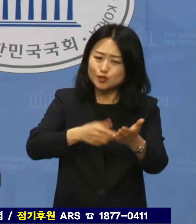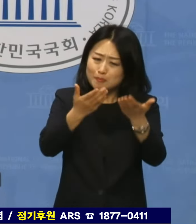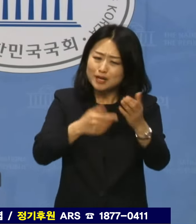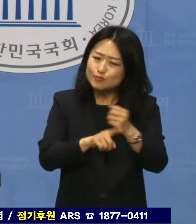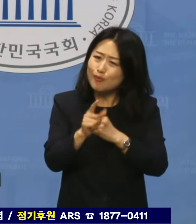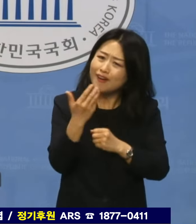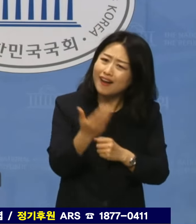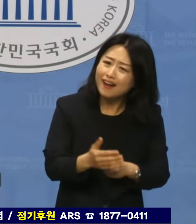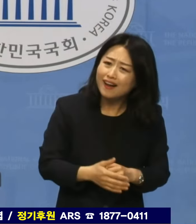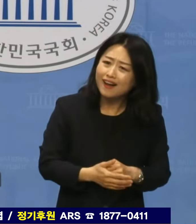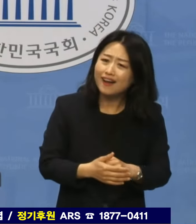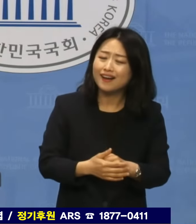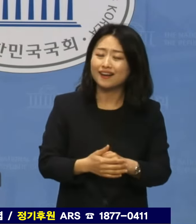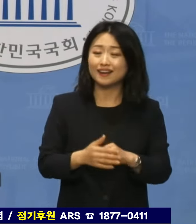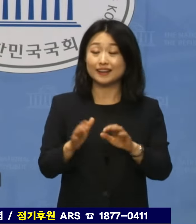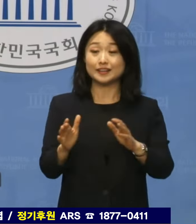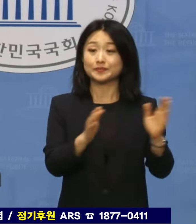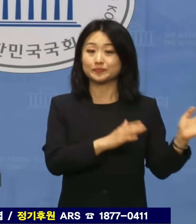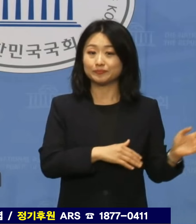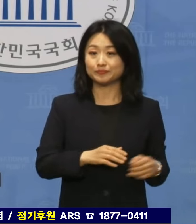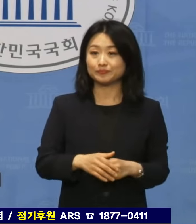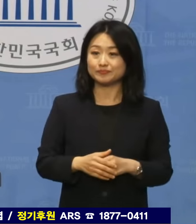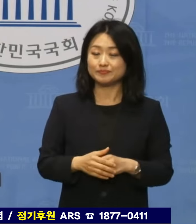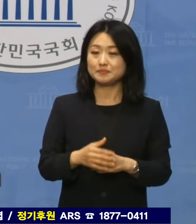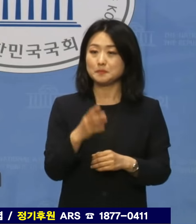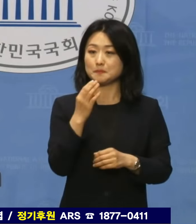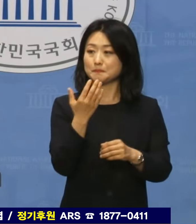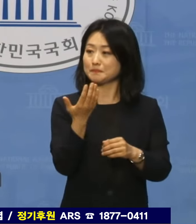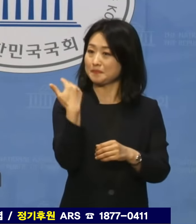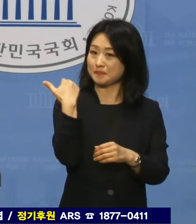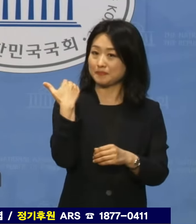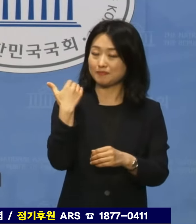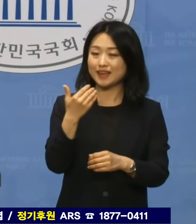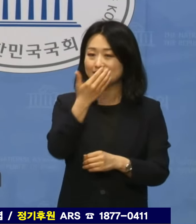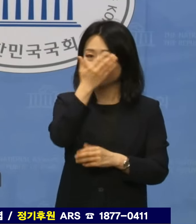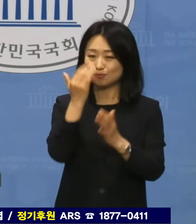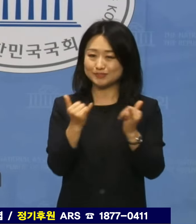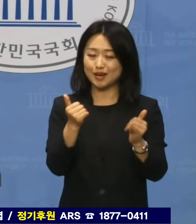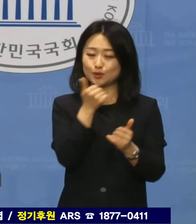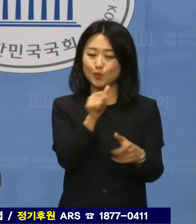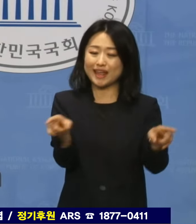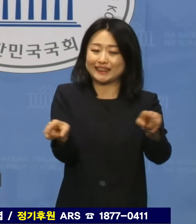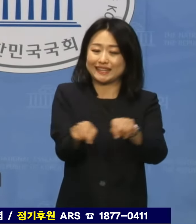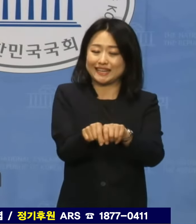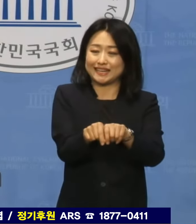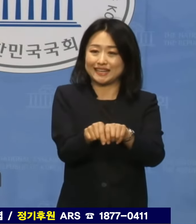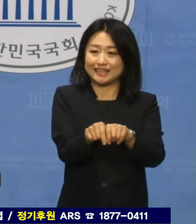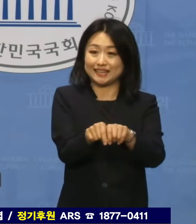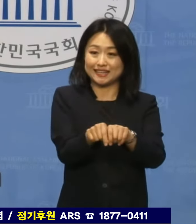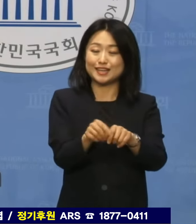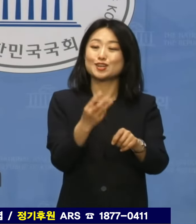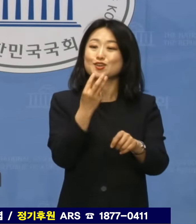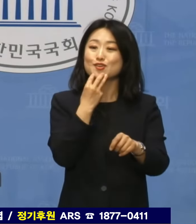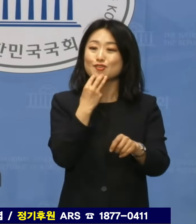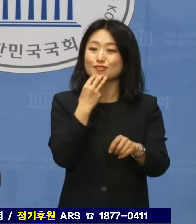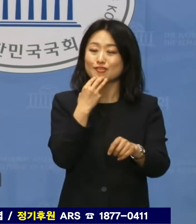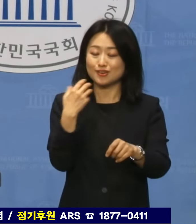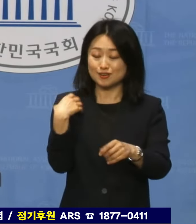지난해에는 결혼 정년기 청년을 대상으로 안전한 소개팅 주선 사업을 하겠다고 나섰다가 접은 적도